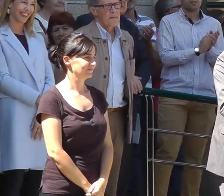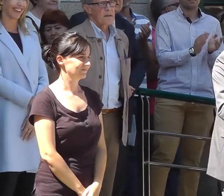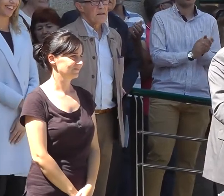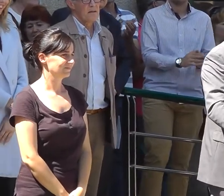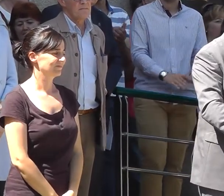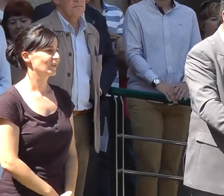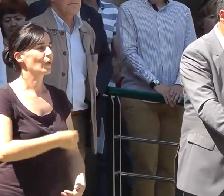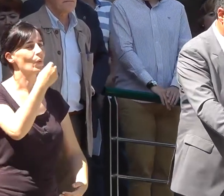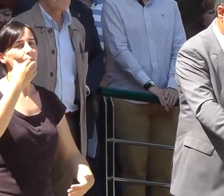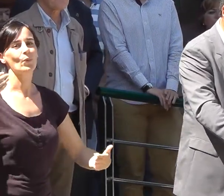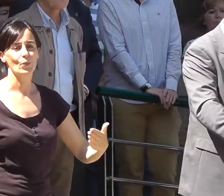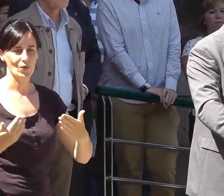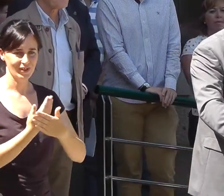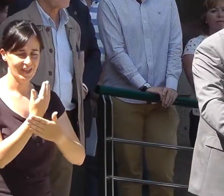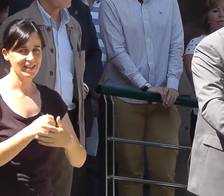Bos días,